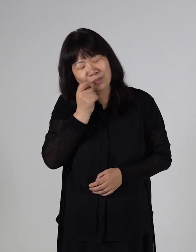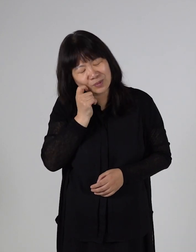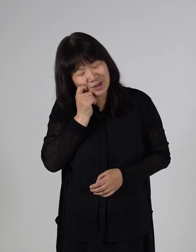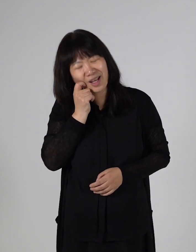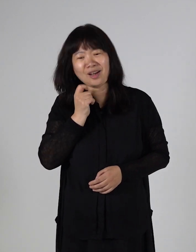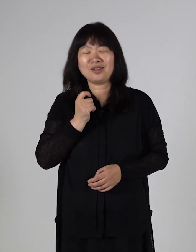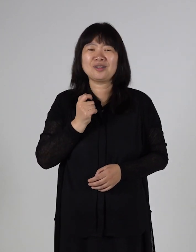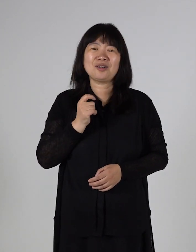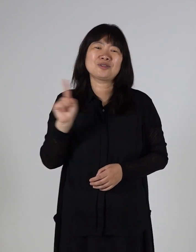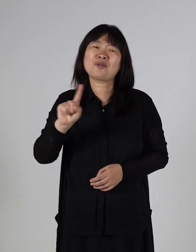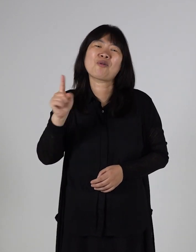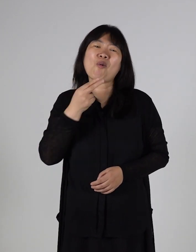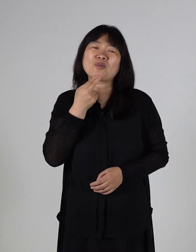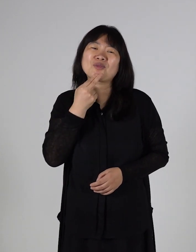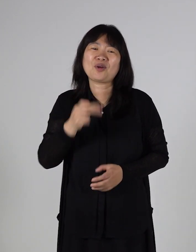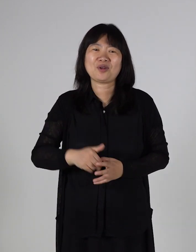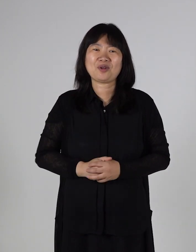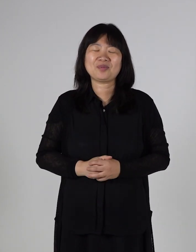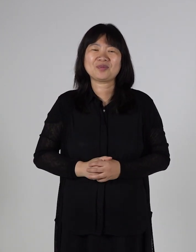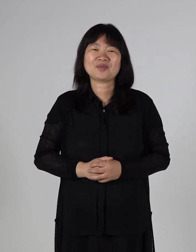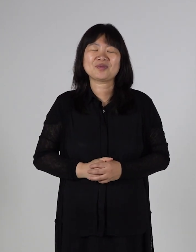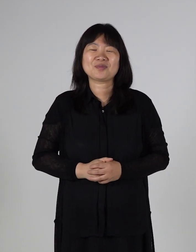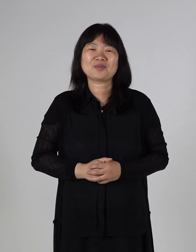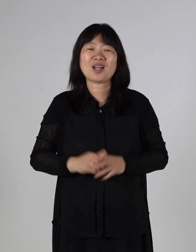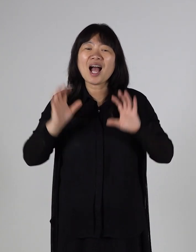어린애들은 허황된 존재인데다가